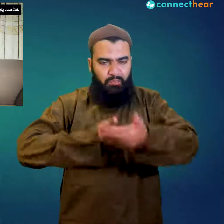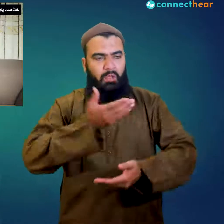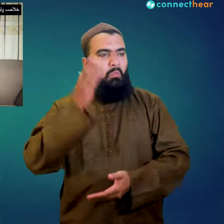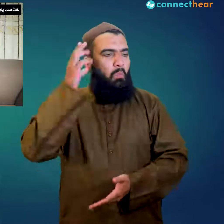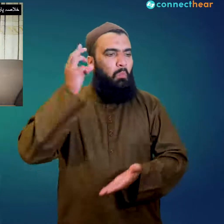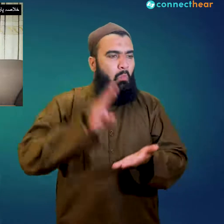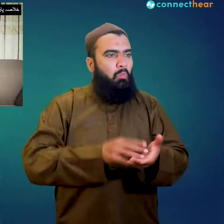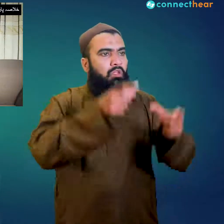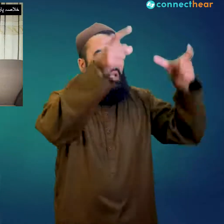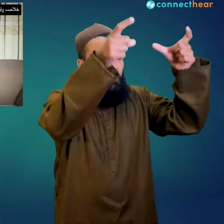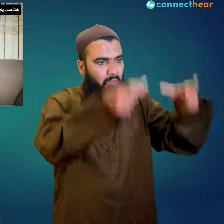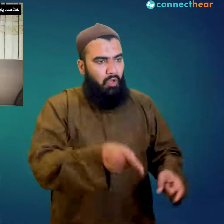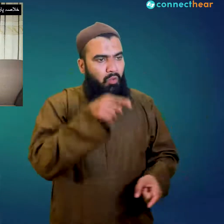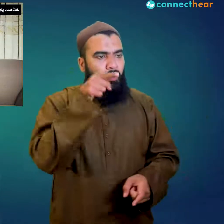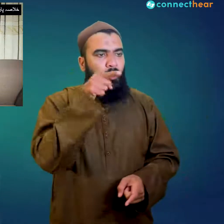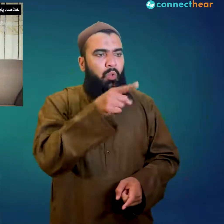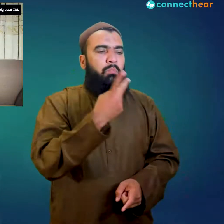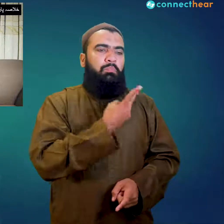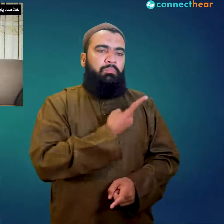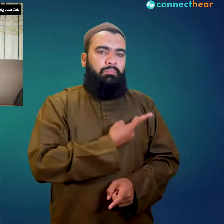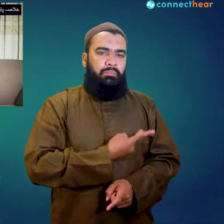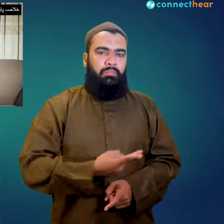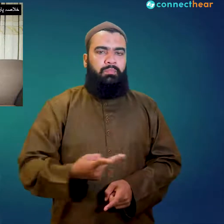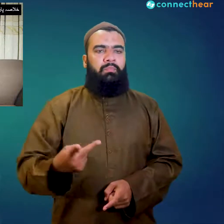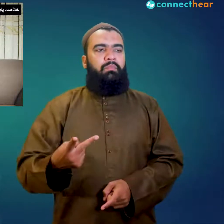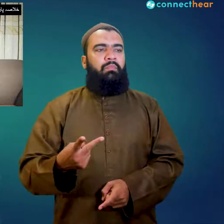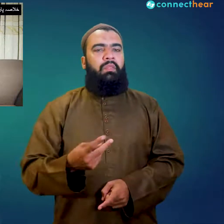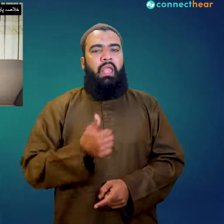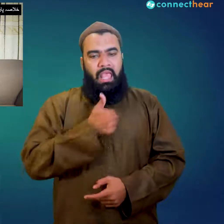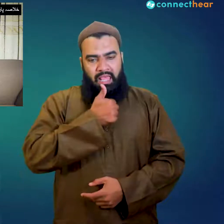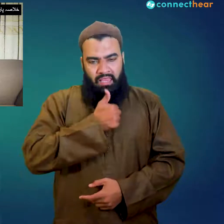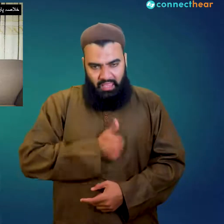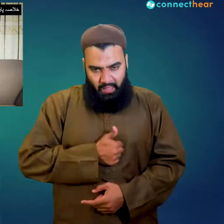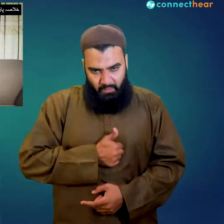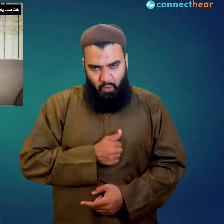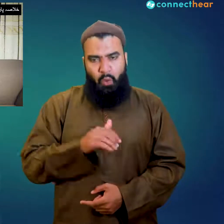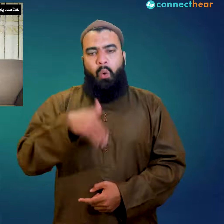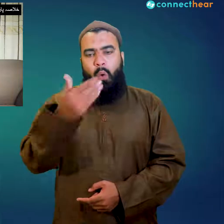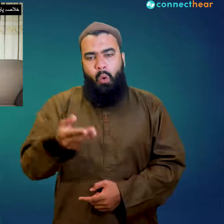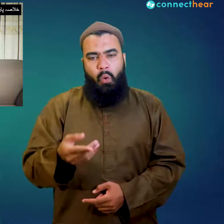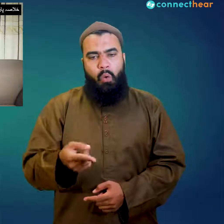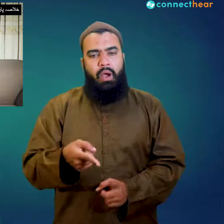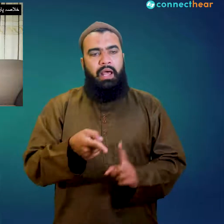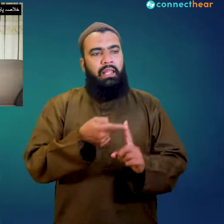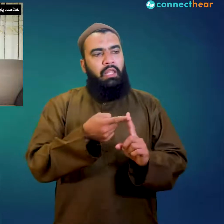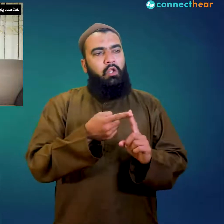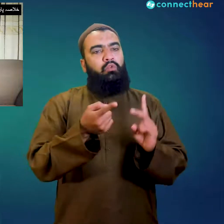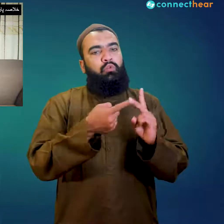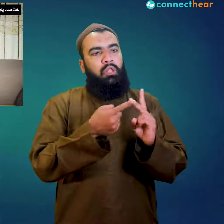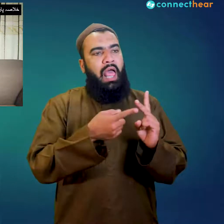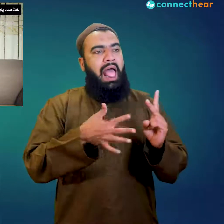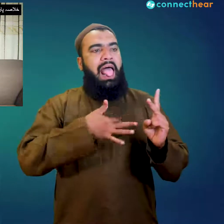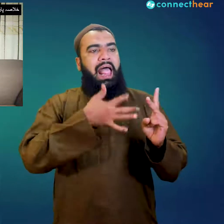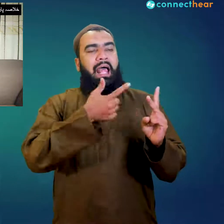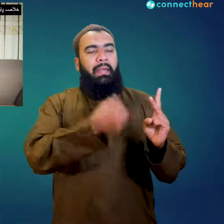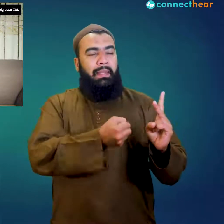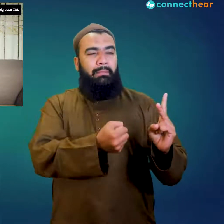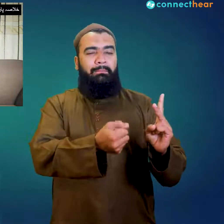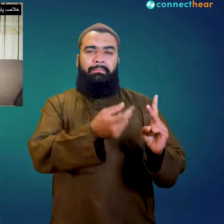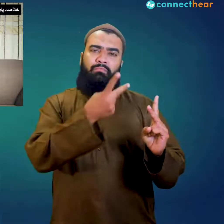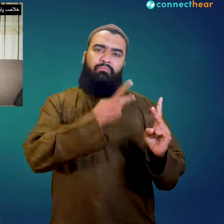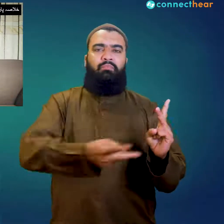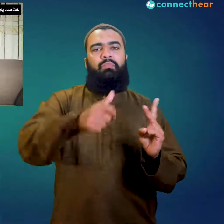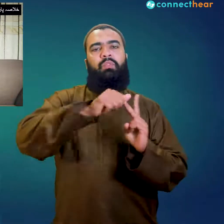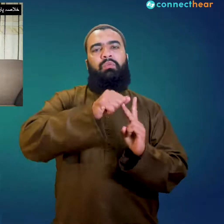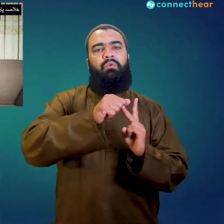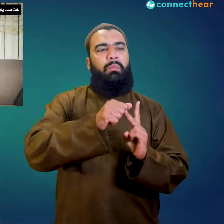میں صبر کرنے اور ثابت قدم رہنے، تقوی حاصل کرنے کی نصیحت فرمائی جا رہی